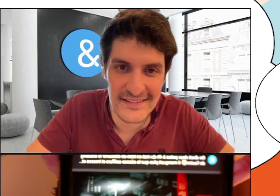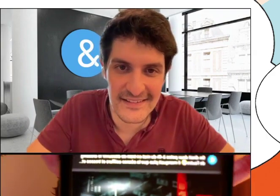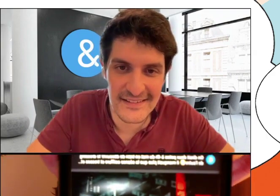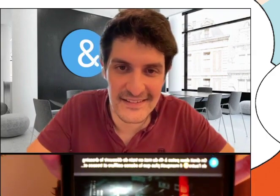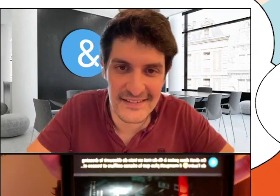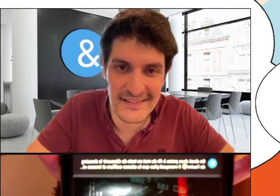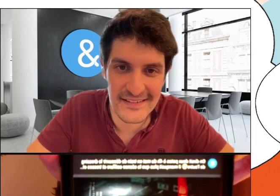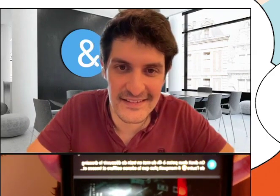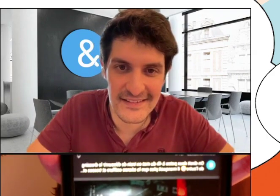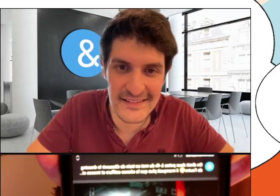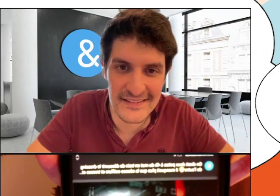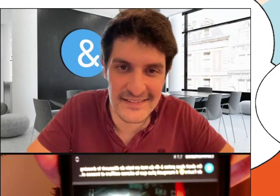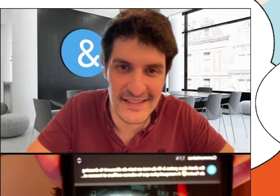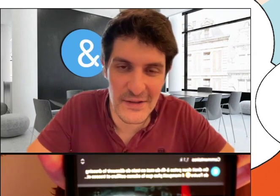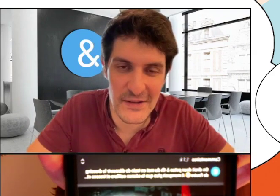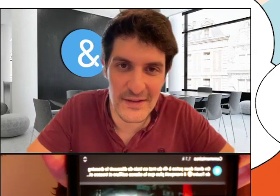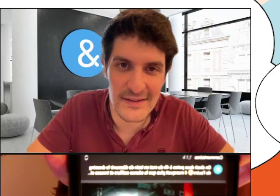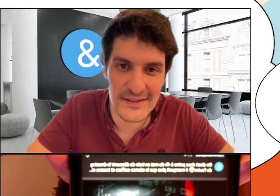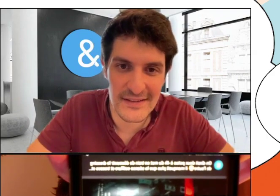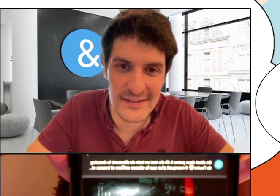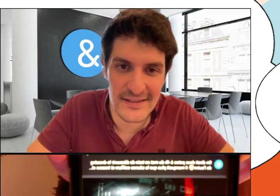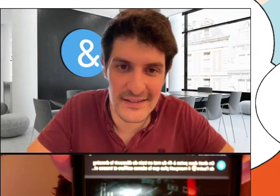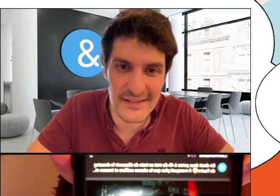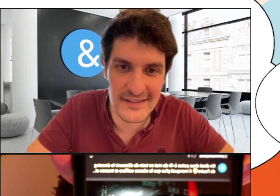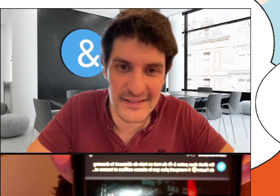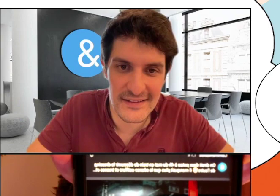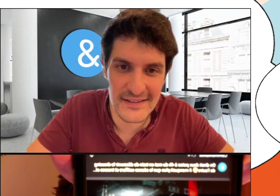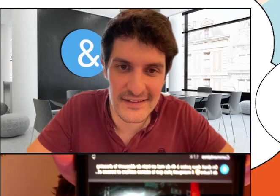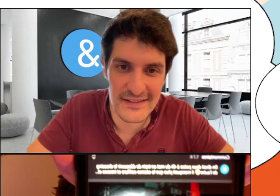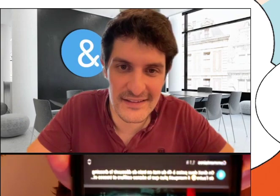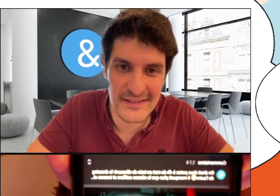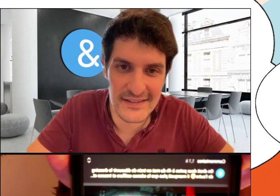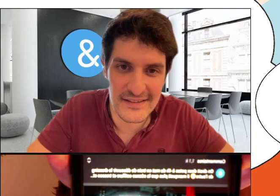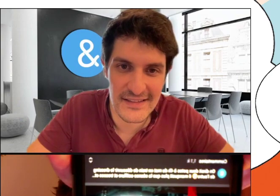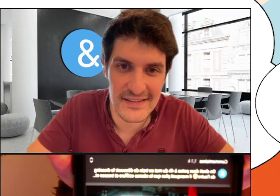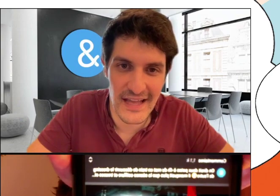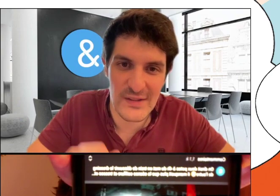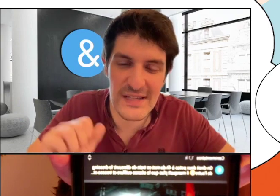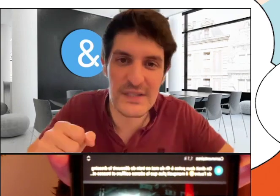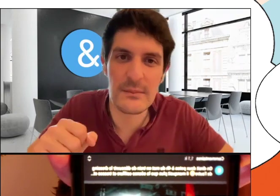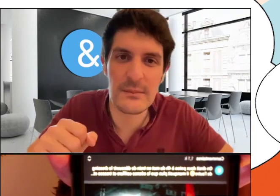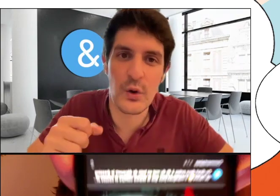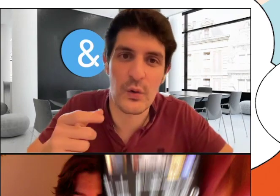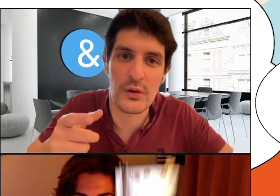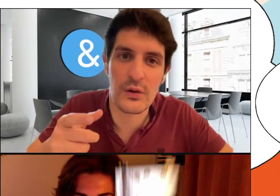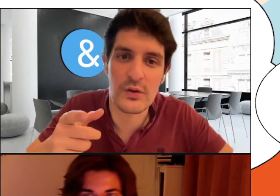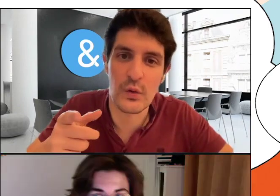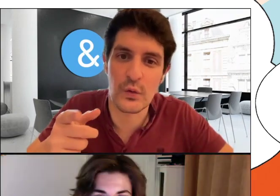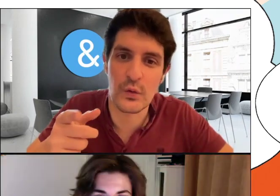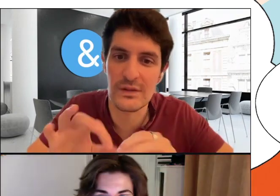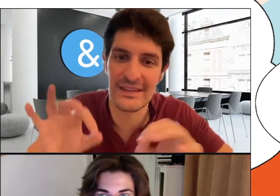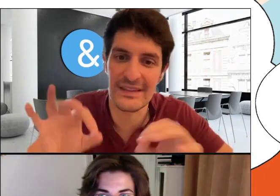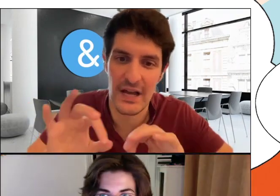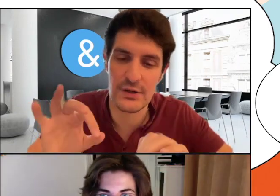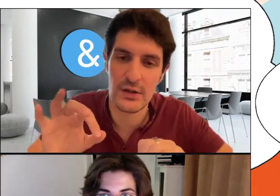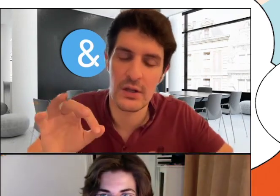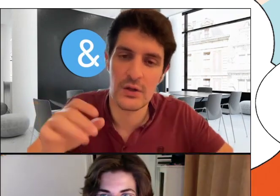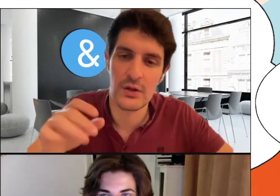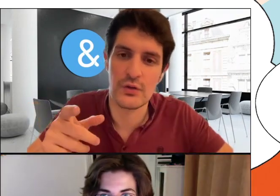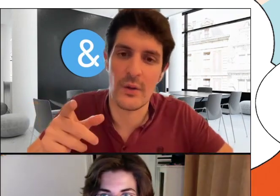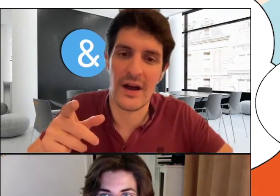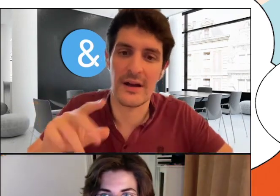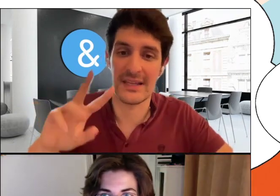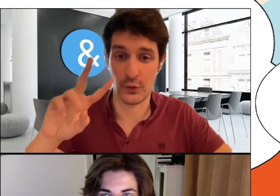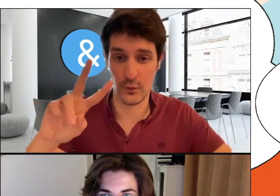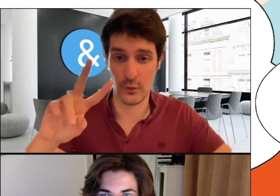taf. Are you happy to be in Paris? Alors, c'est possible que sur ton sous-titrage, il y